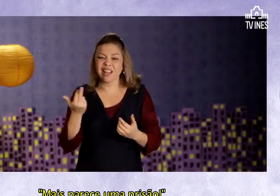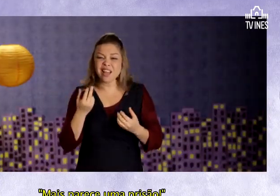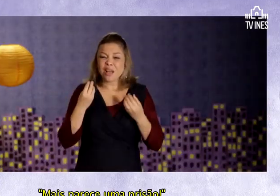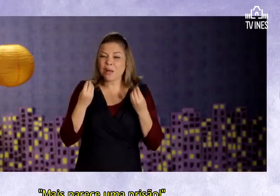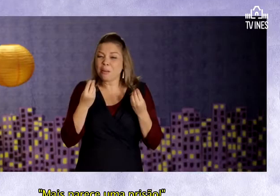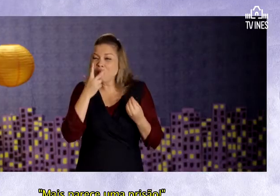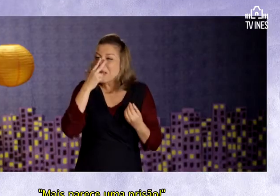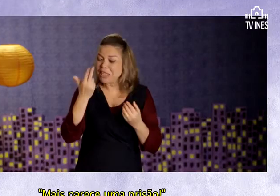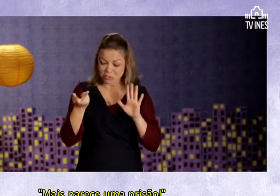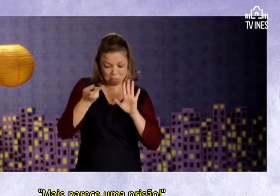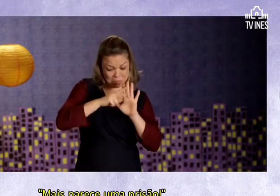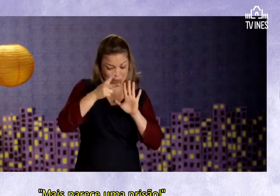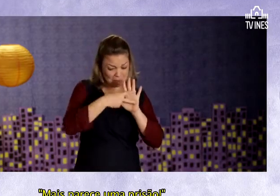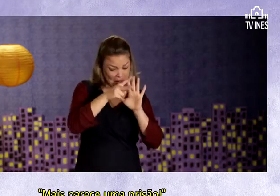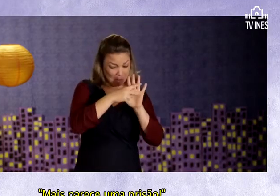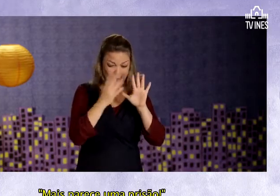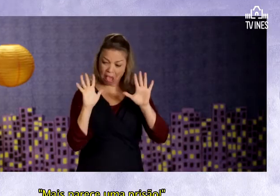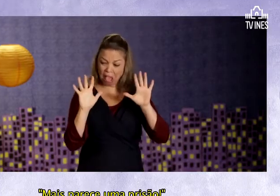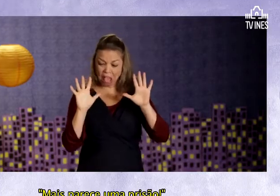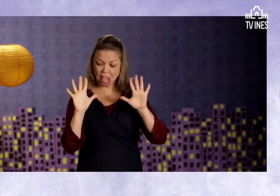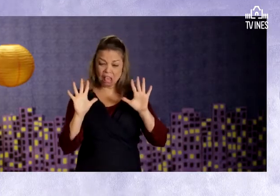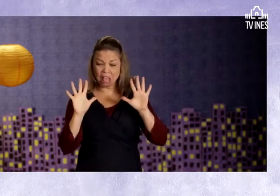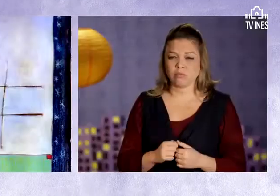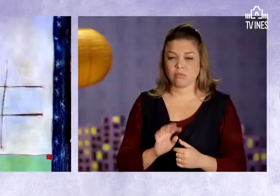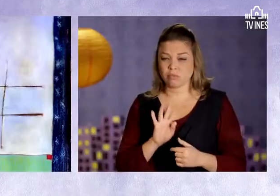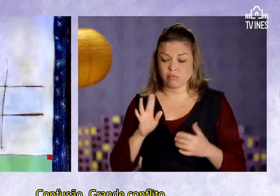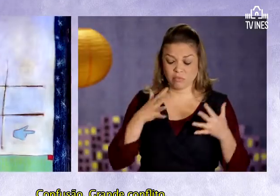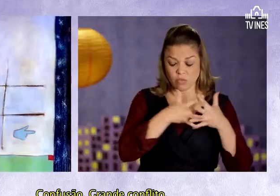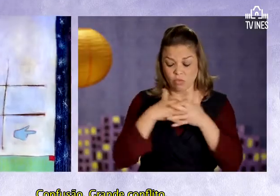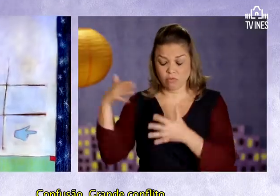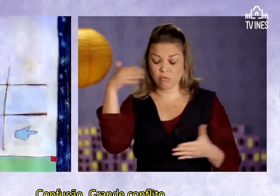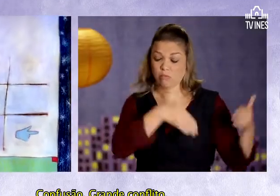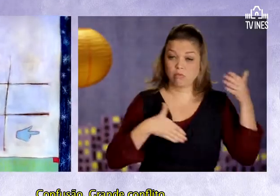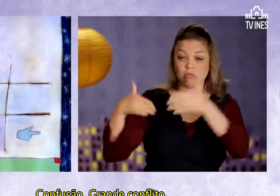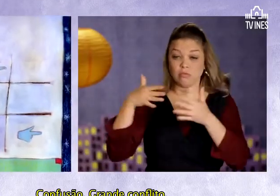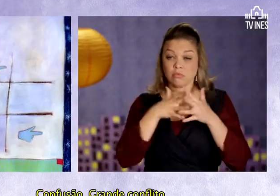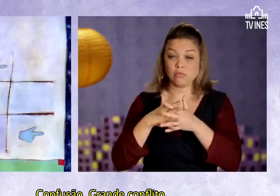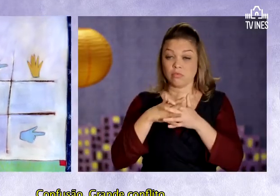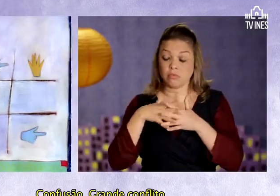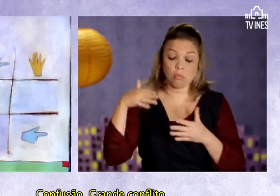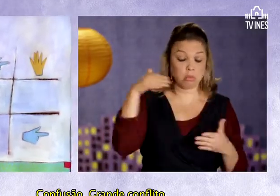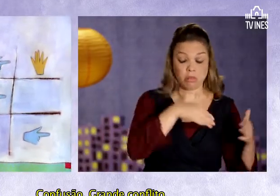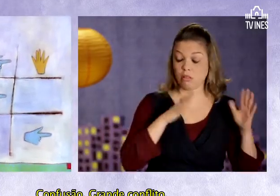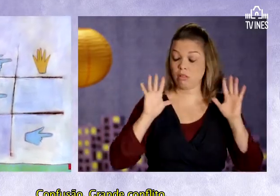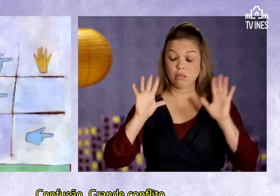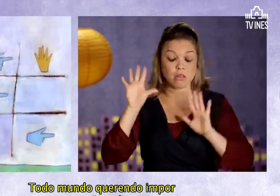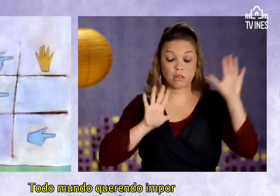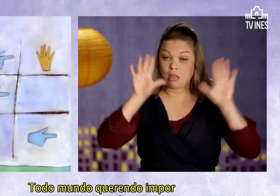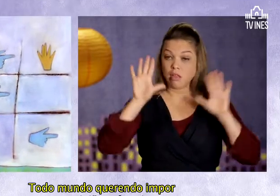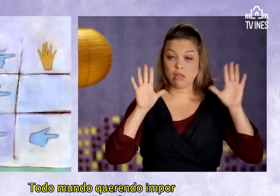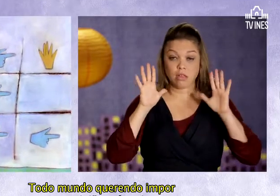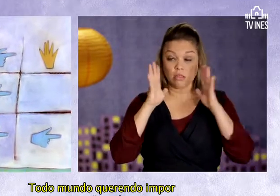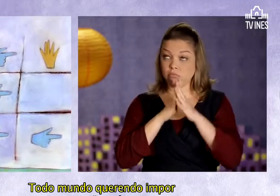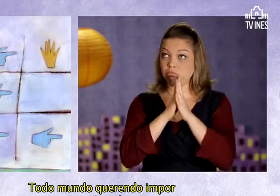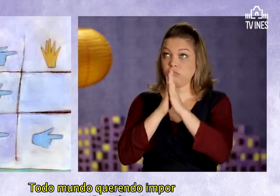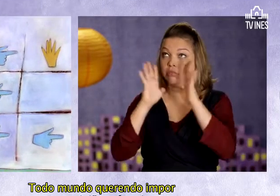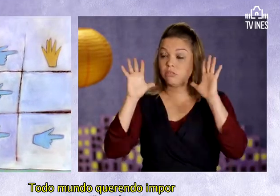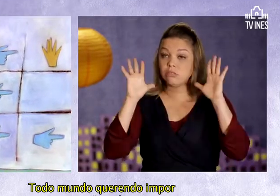Mas parece uma prisão. Confusão, grande conflito, todo mundo querendo impor a sua